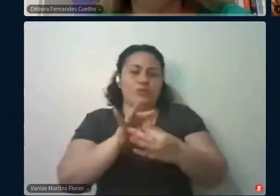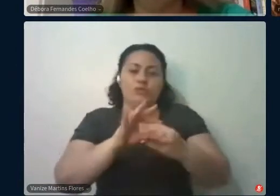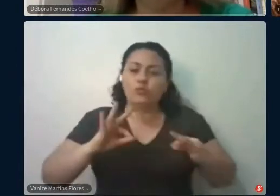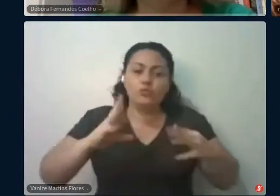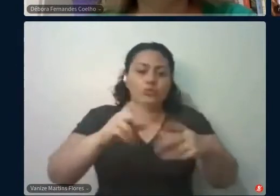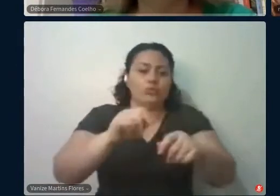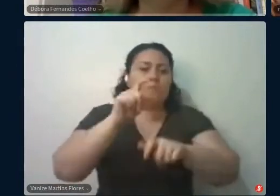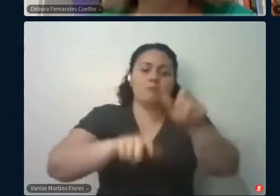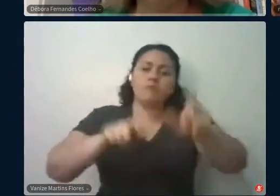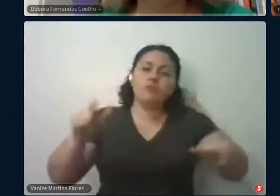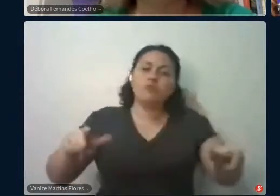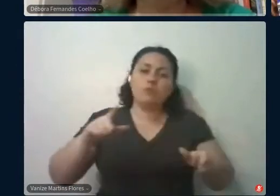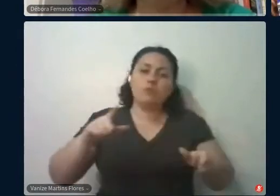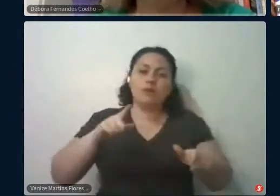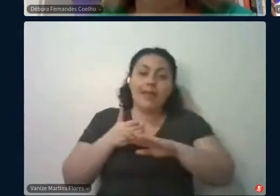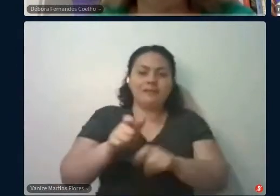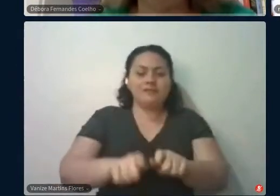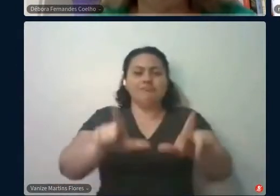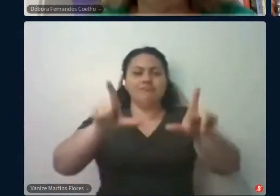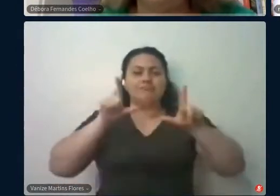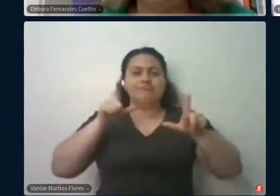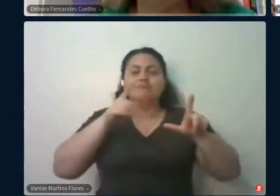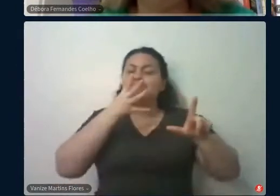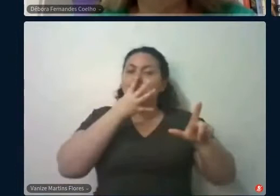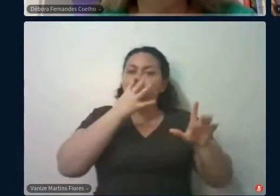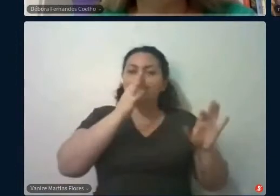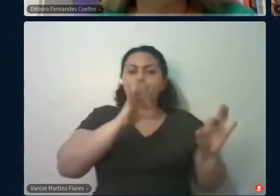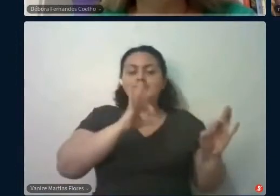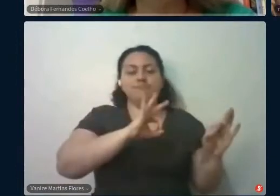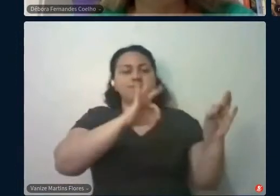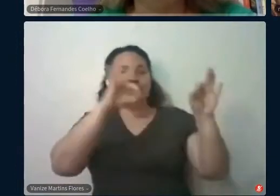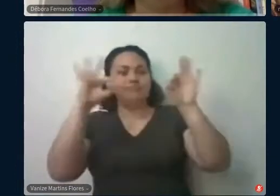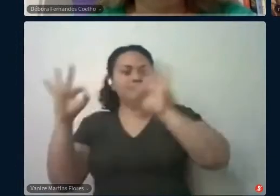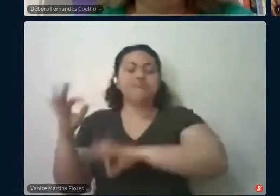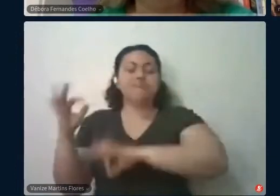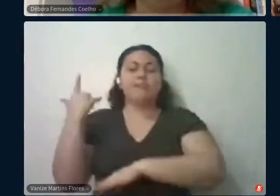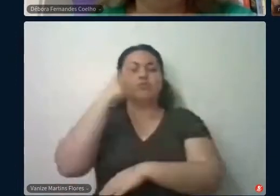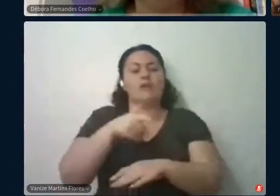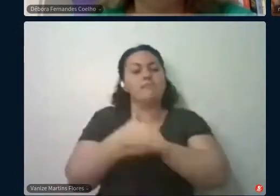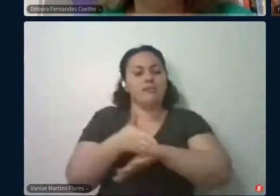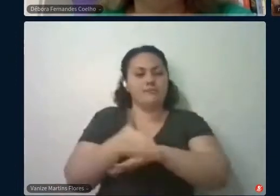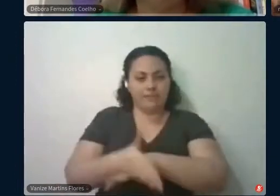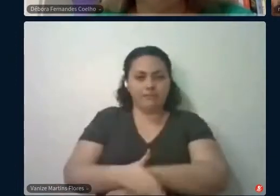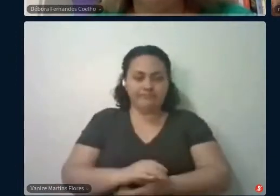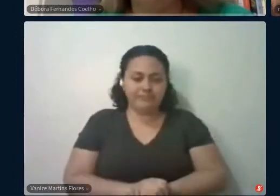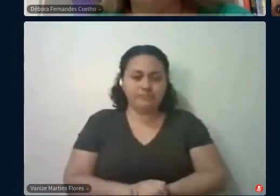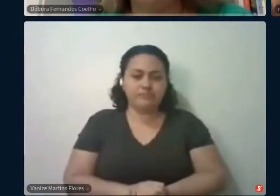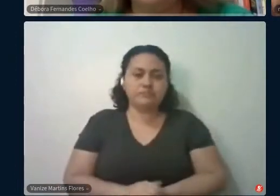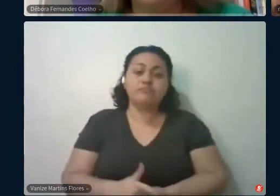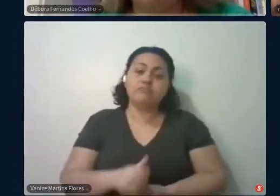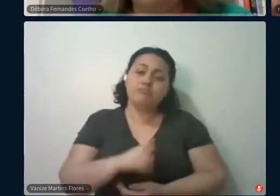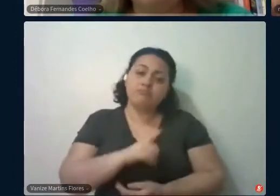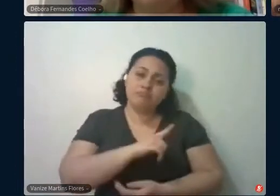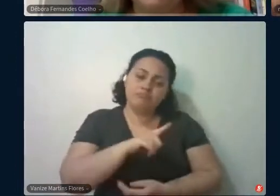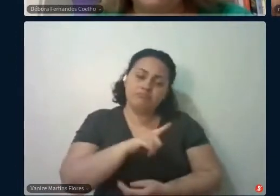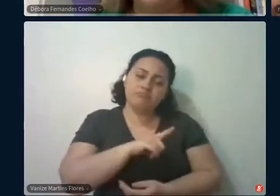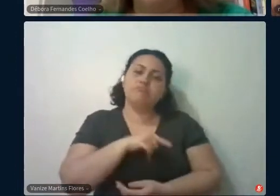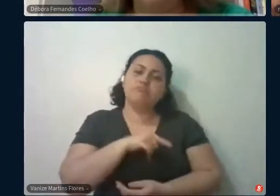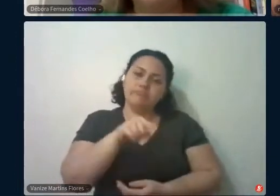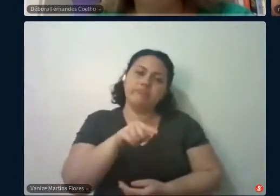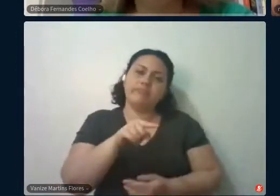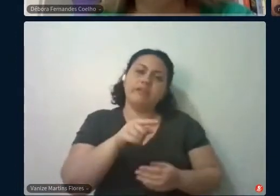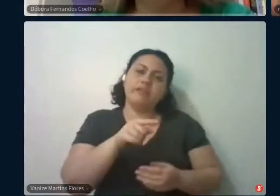consigam né, participar das atividades. Então, nós temos essa ação de doação, de coleta de